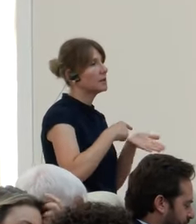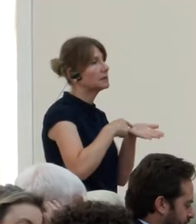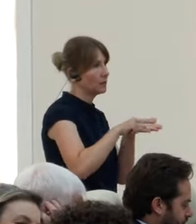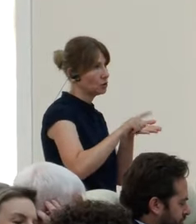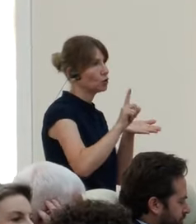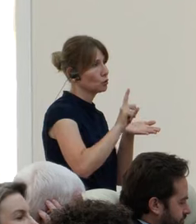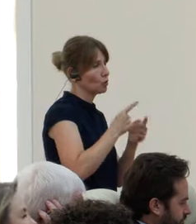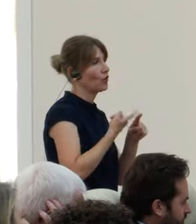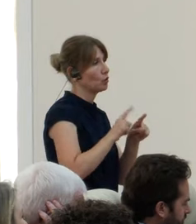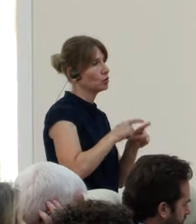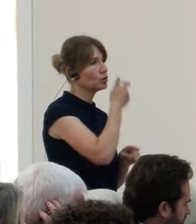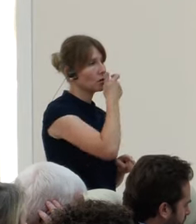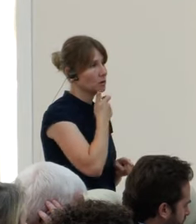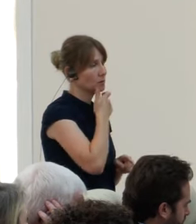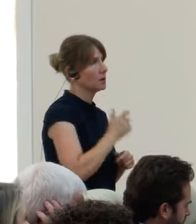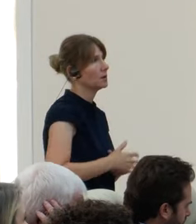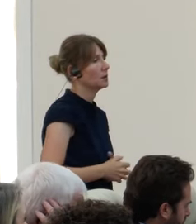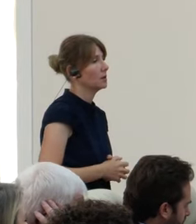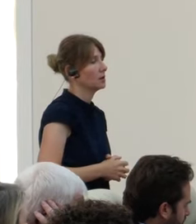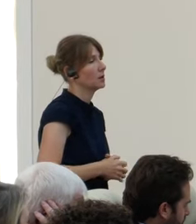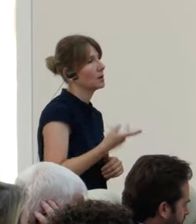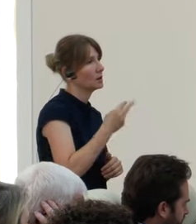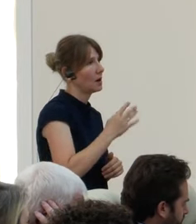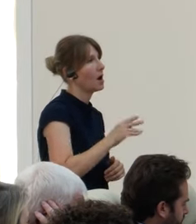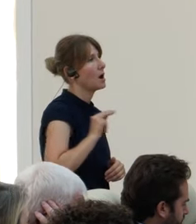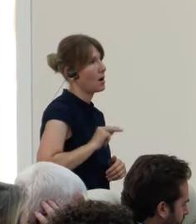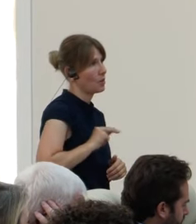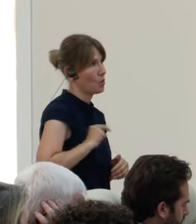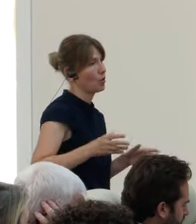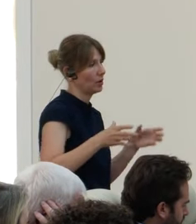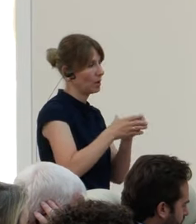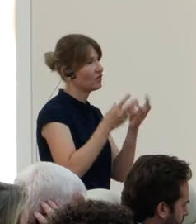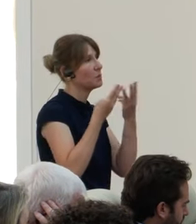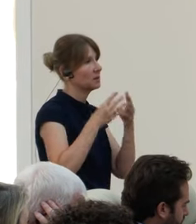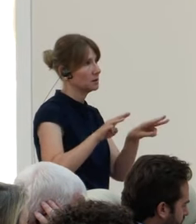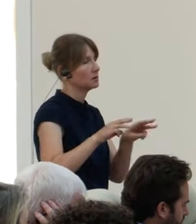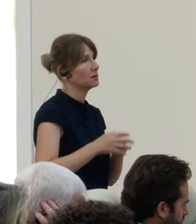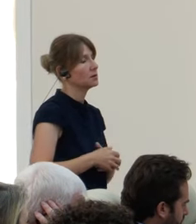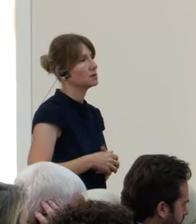important pentru mine și pentru colegii noștri de la minister.